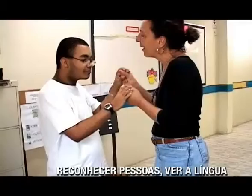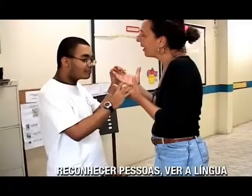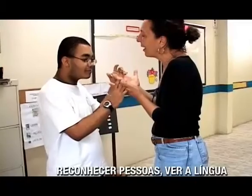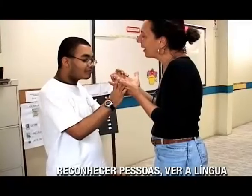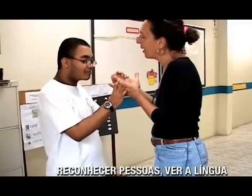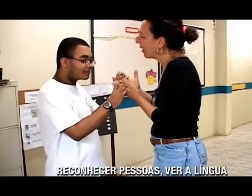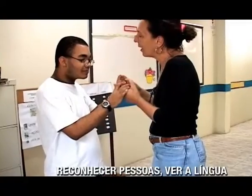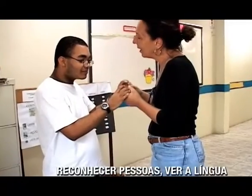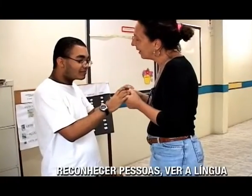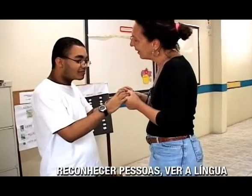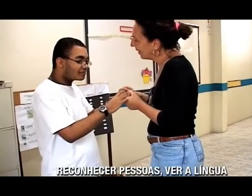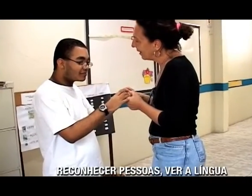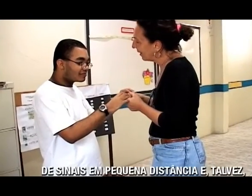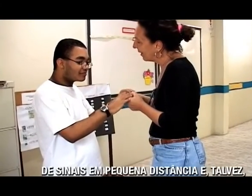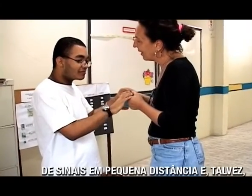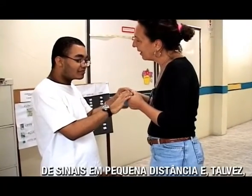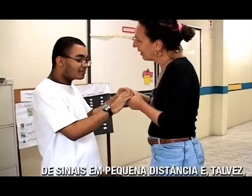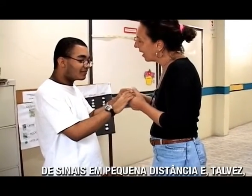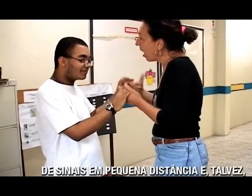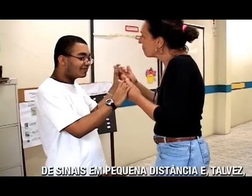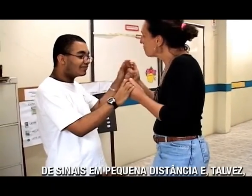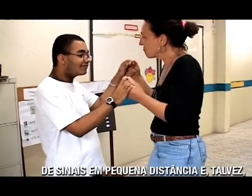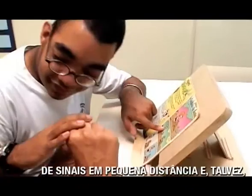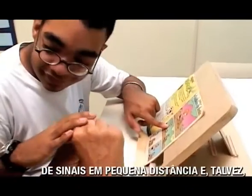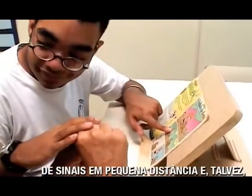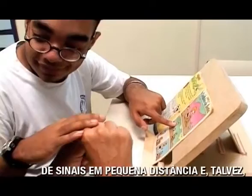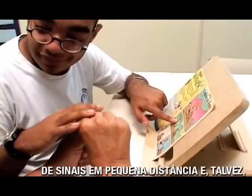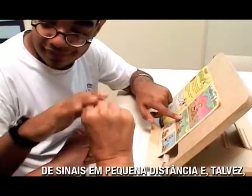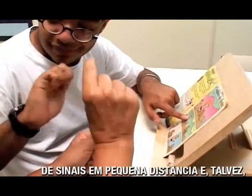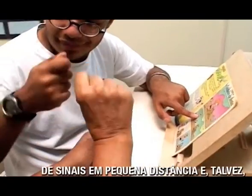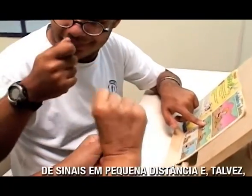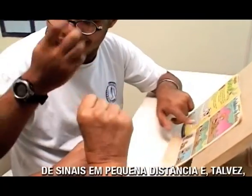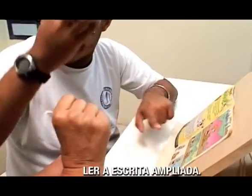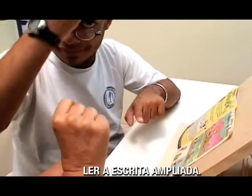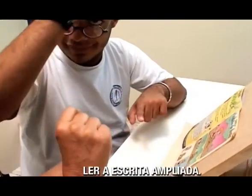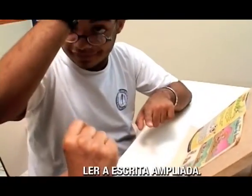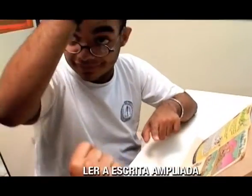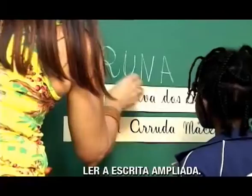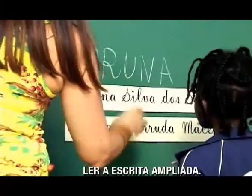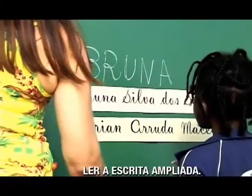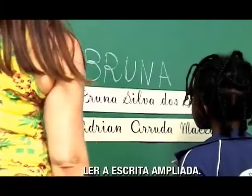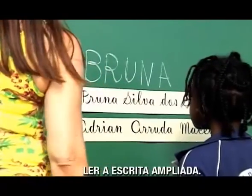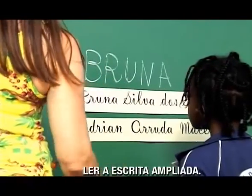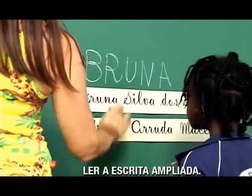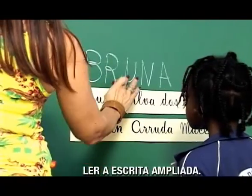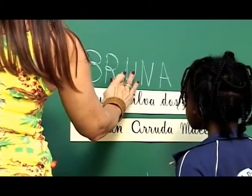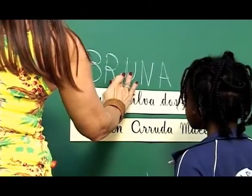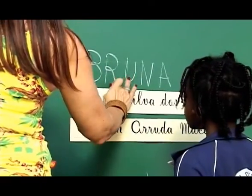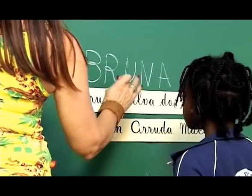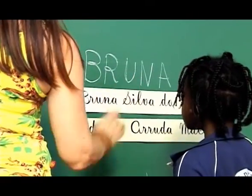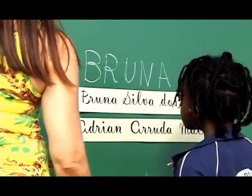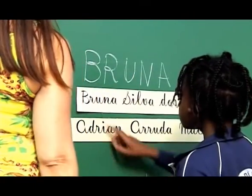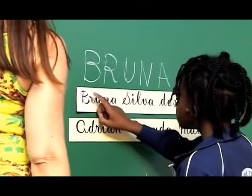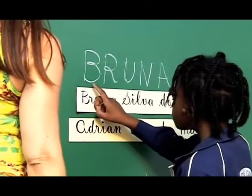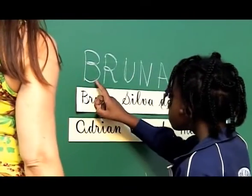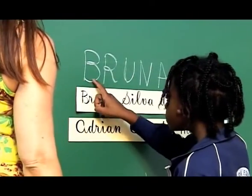reconhecer pessoas, ver a língua de sinais em pequena distância e talvez ler a escrita ampliada.